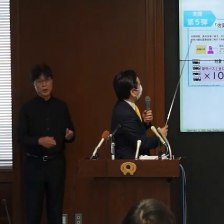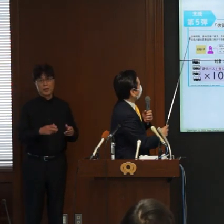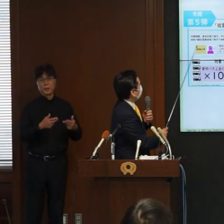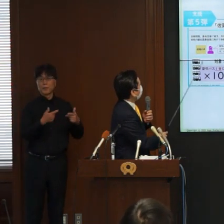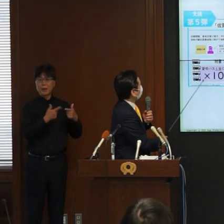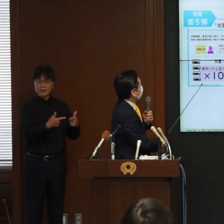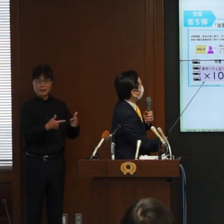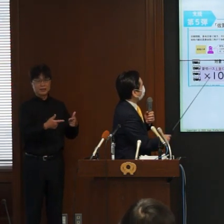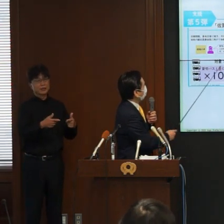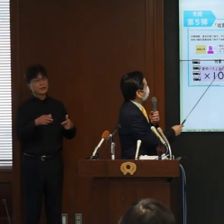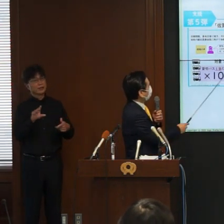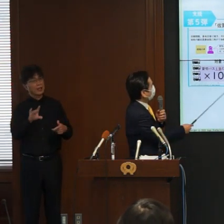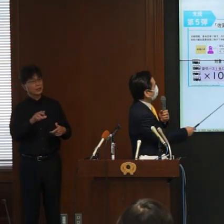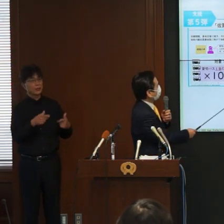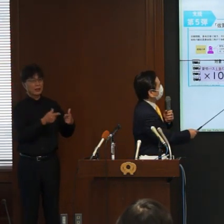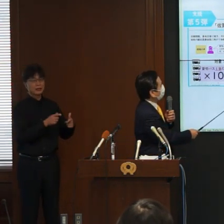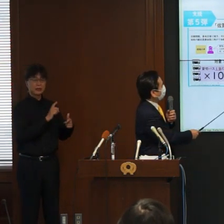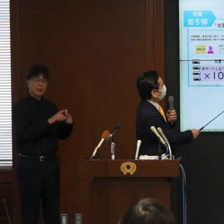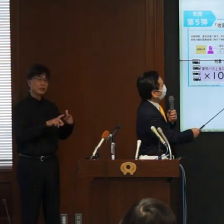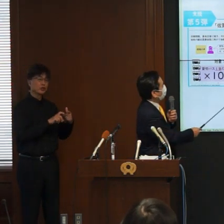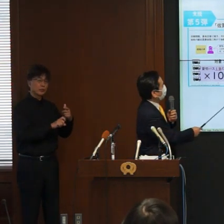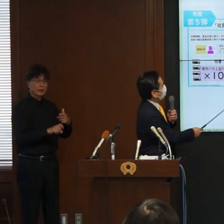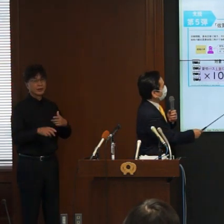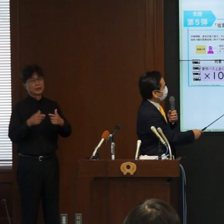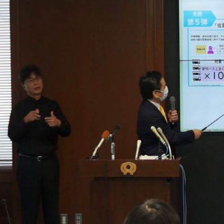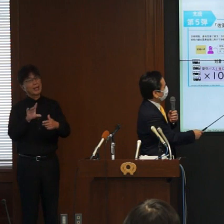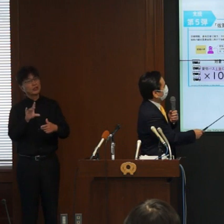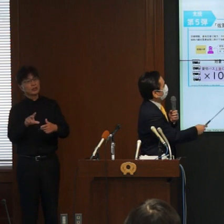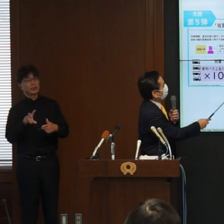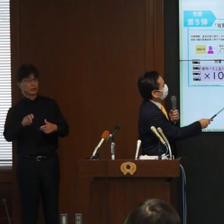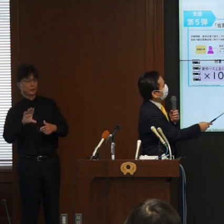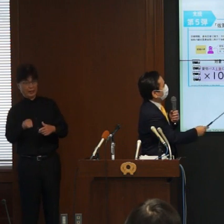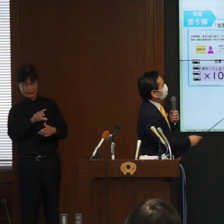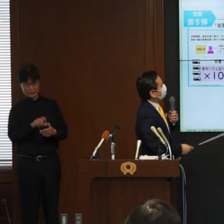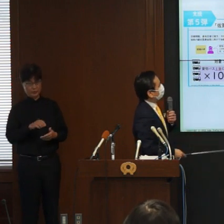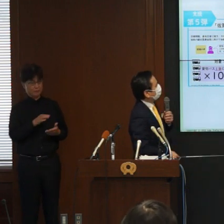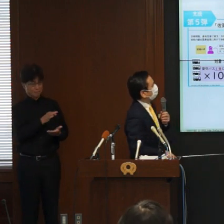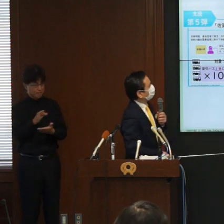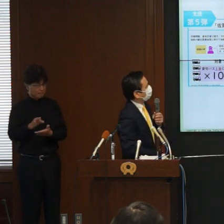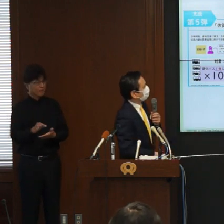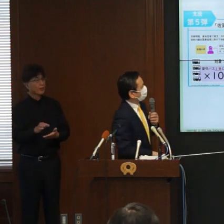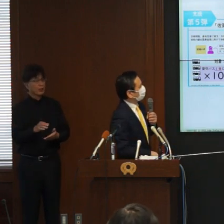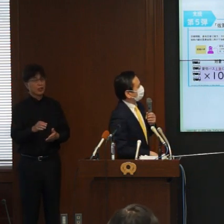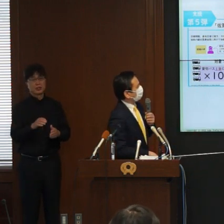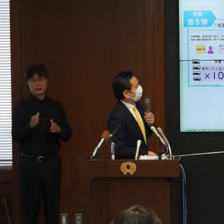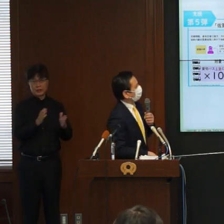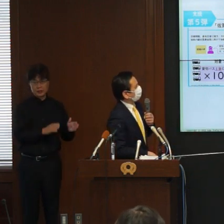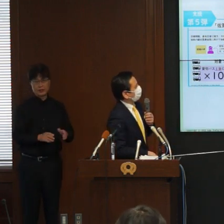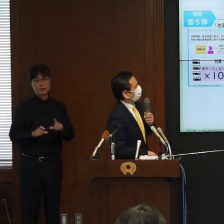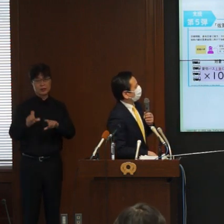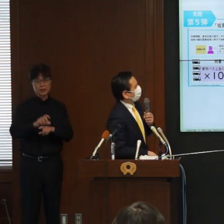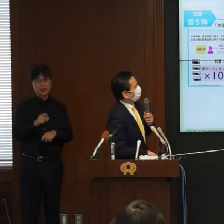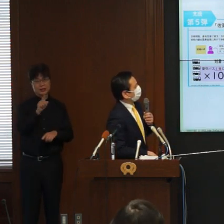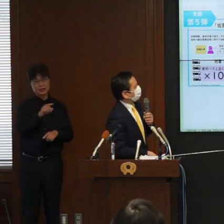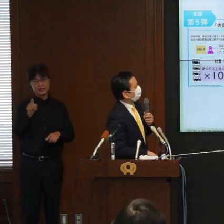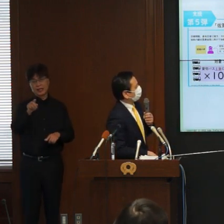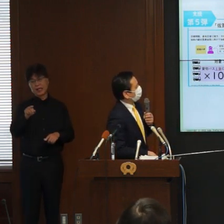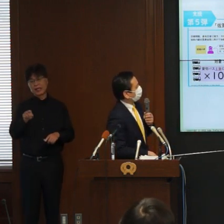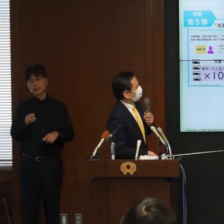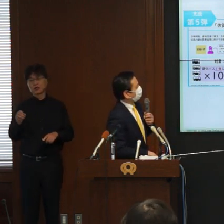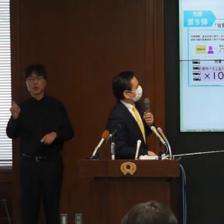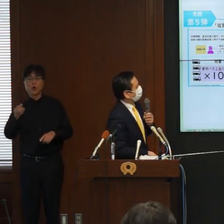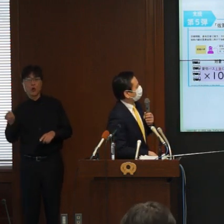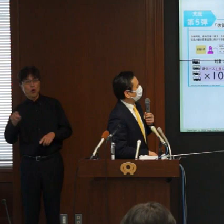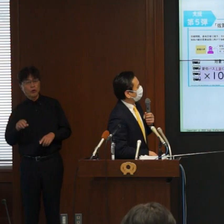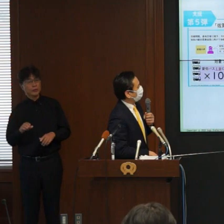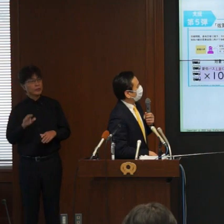をバス1台10万円タクシー20万円をさせていただきました。さらに CSO につきましても未来創造基